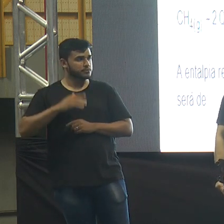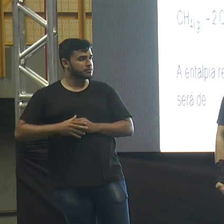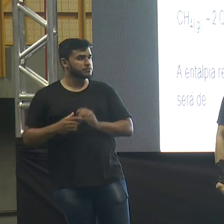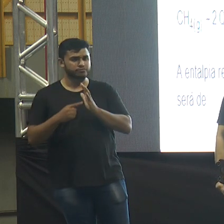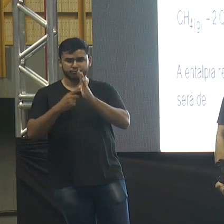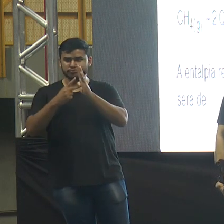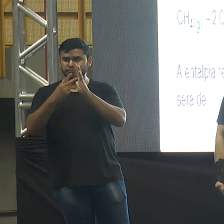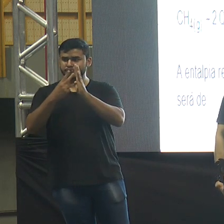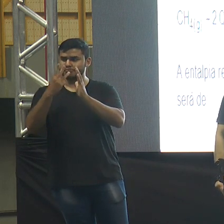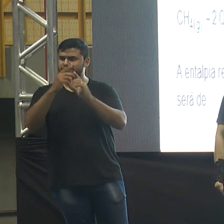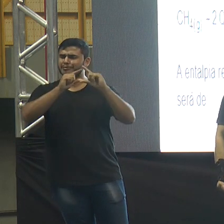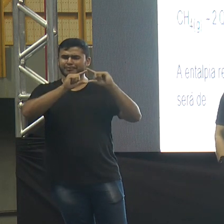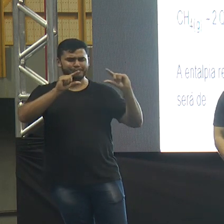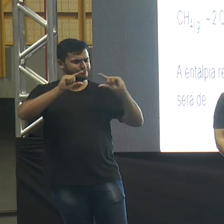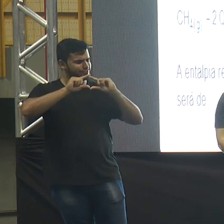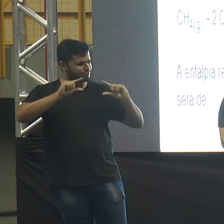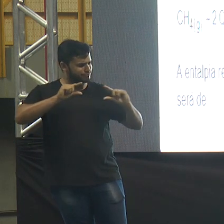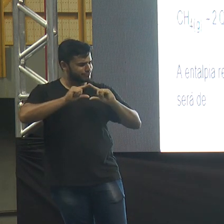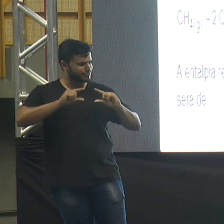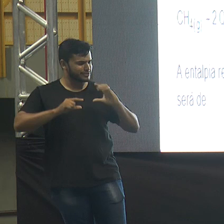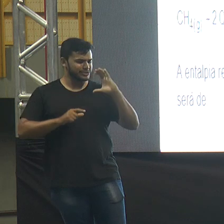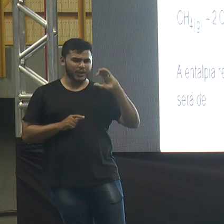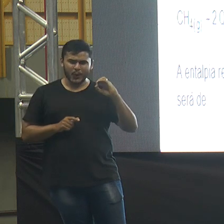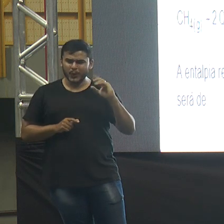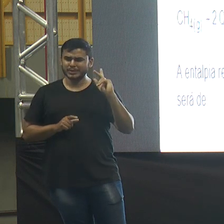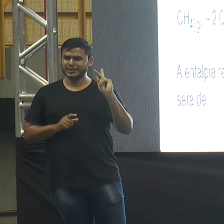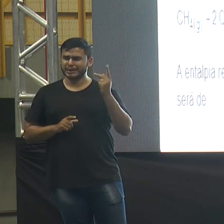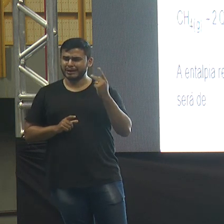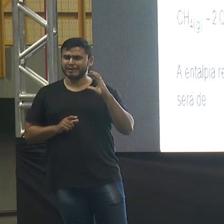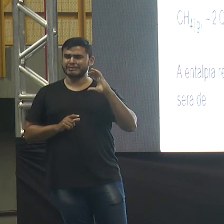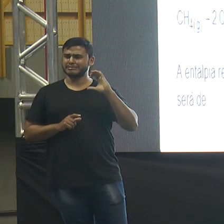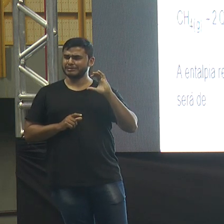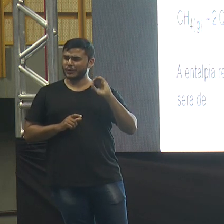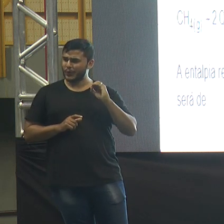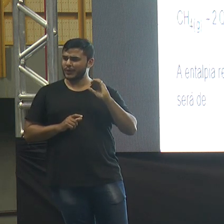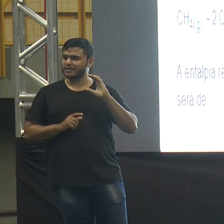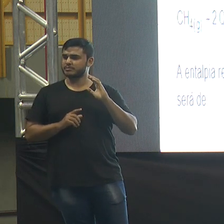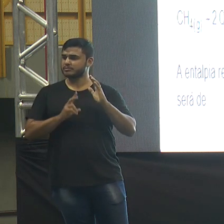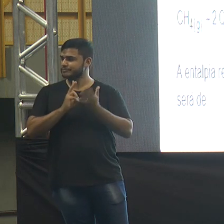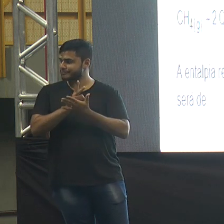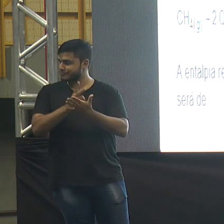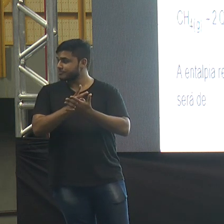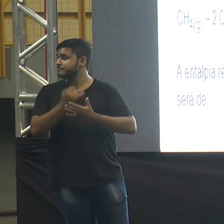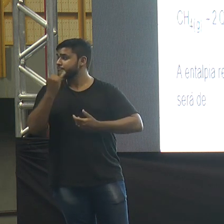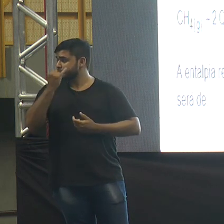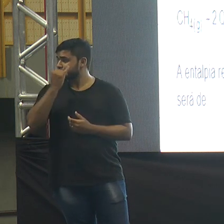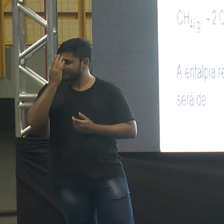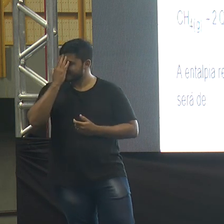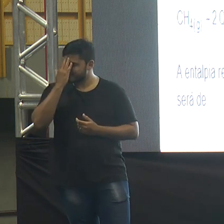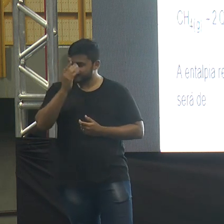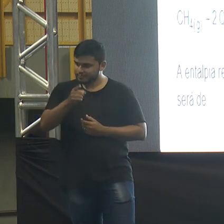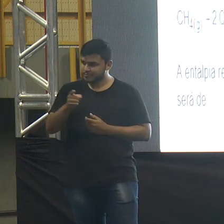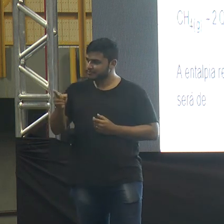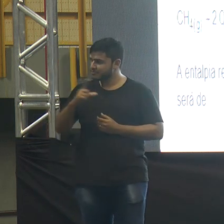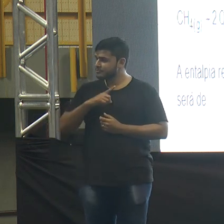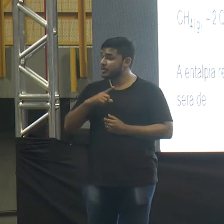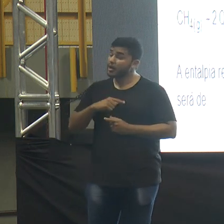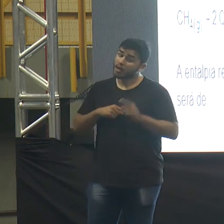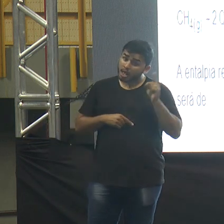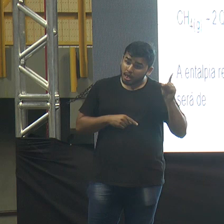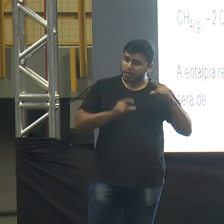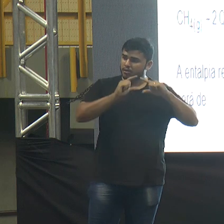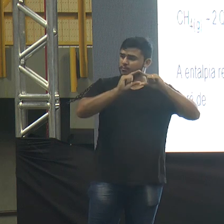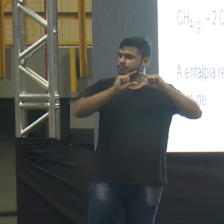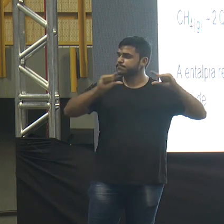2 ou 3, né? Então, vocês têm ideia de como essa reação é muito importante? Porque, assim, essa reação química